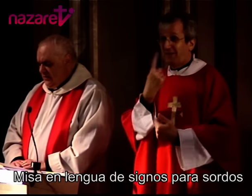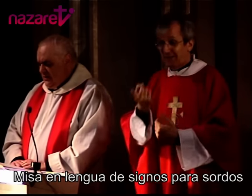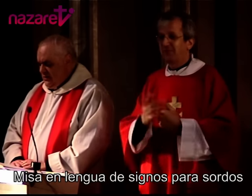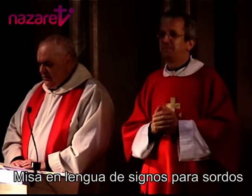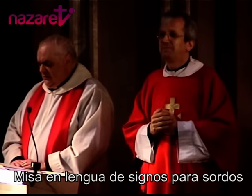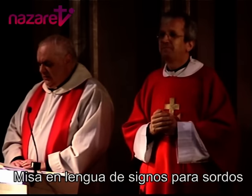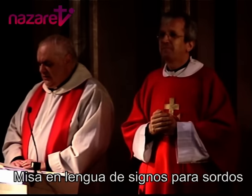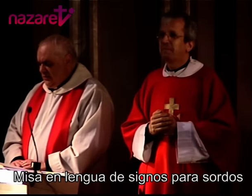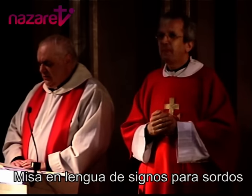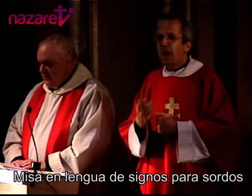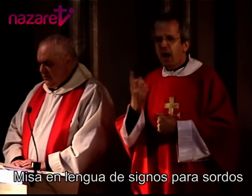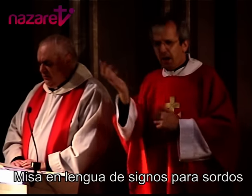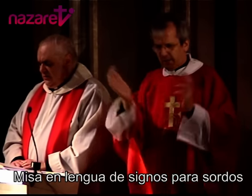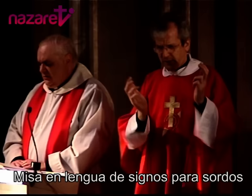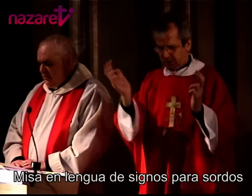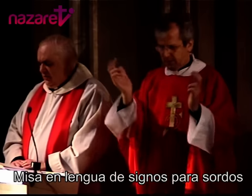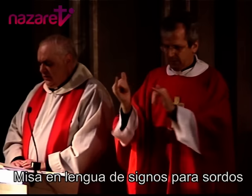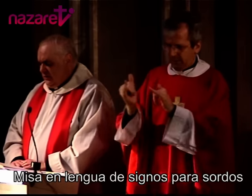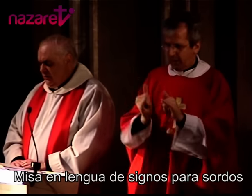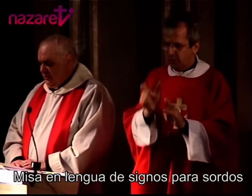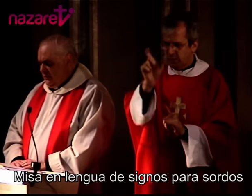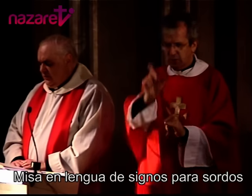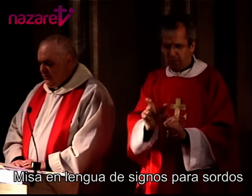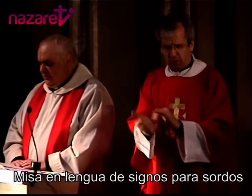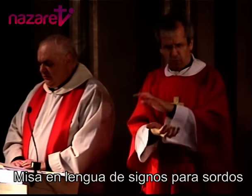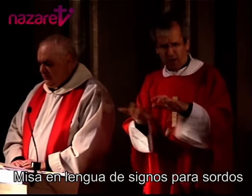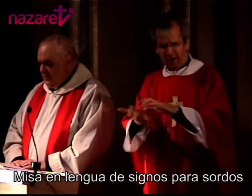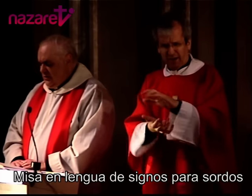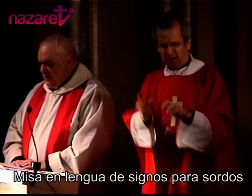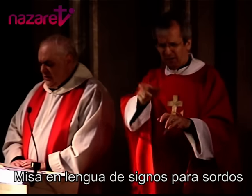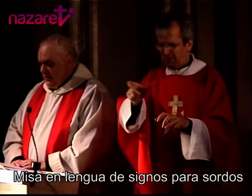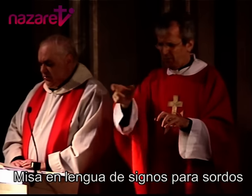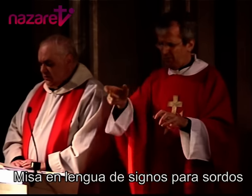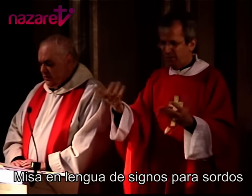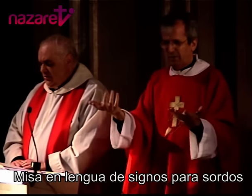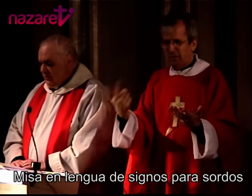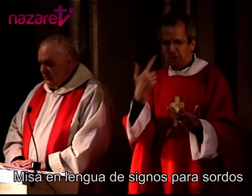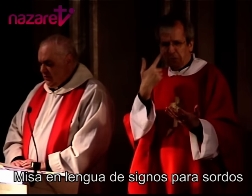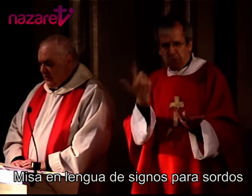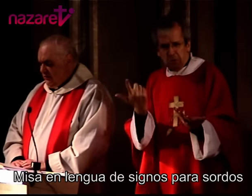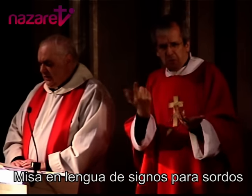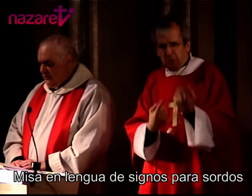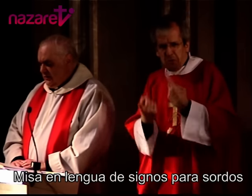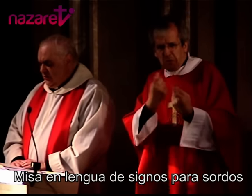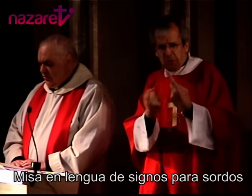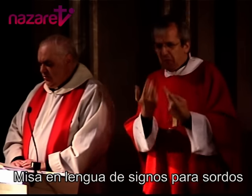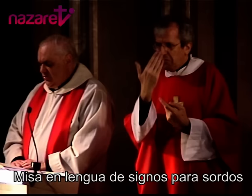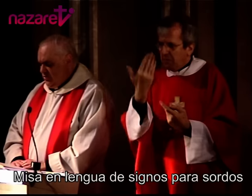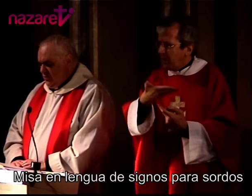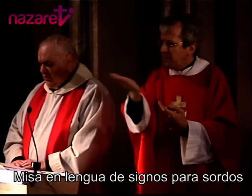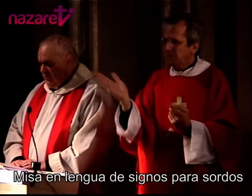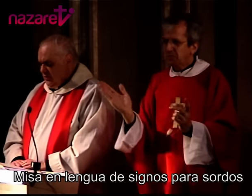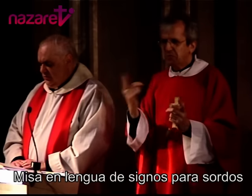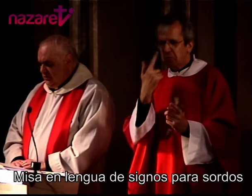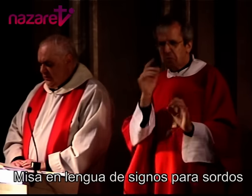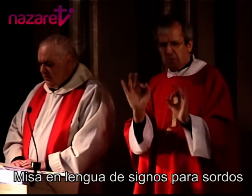«Me habéis traído a este hombre como agitador del pueblo. Y resulta que yo lo he interrogado delante de vosotros